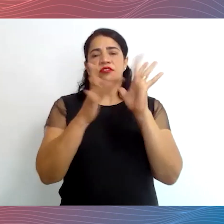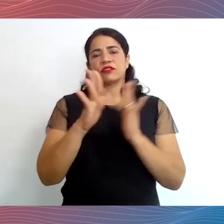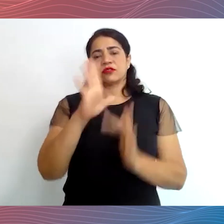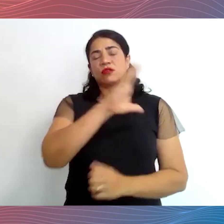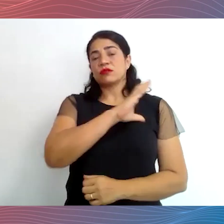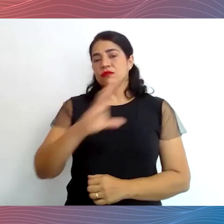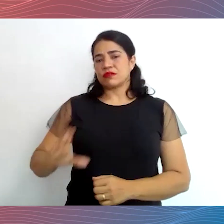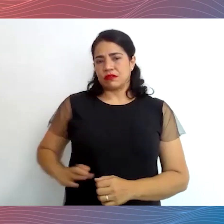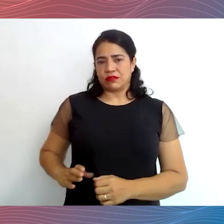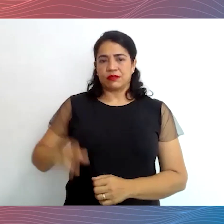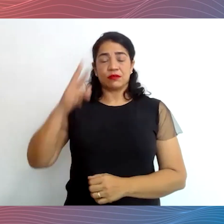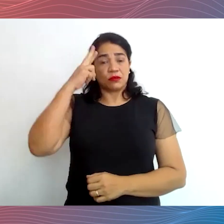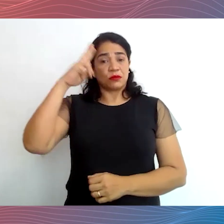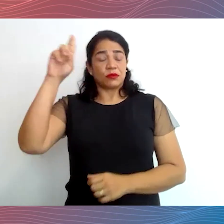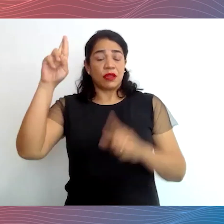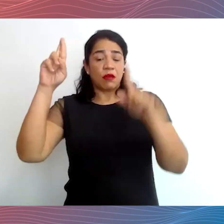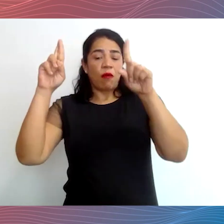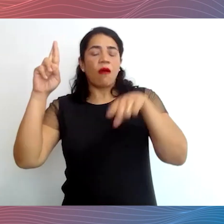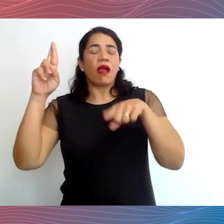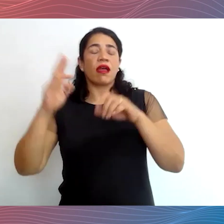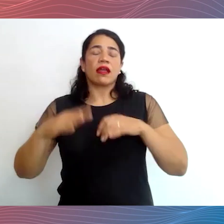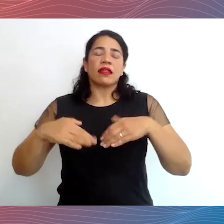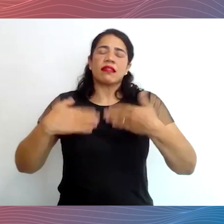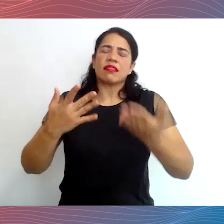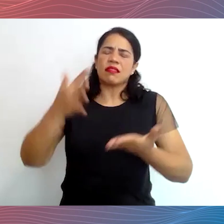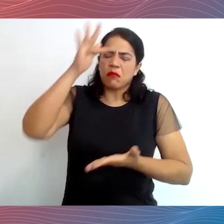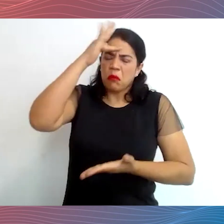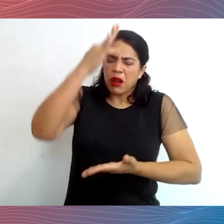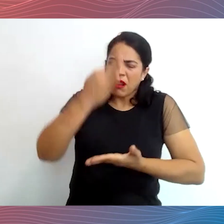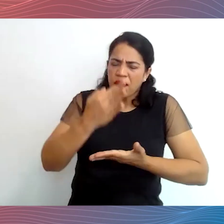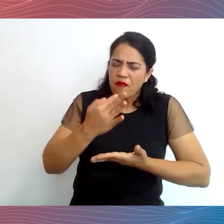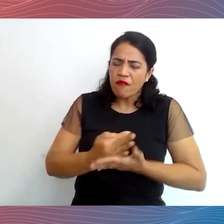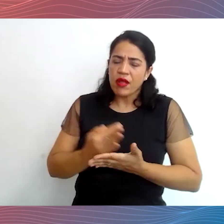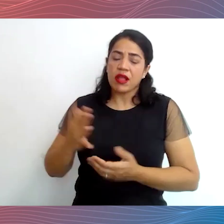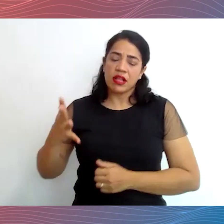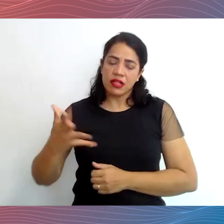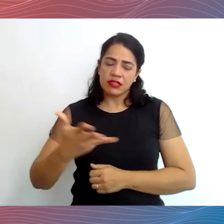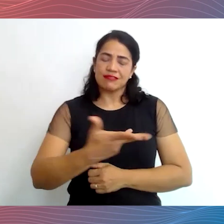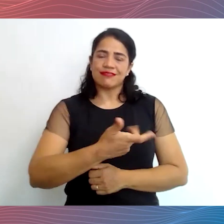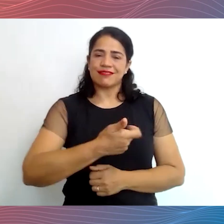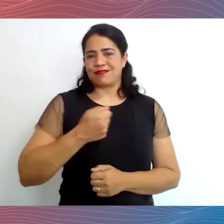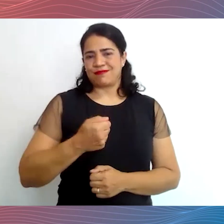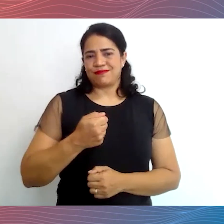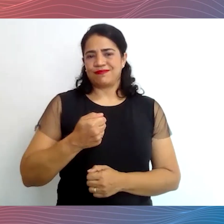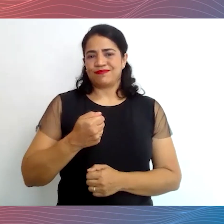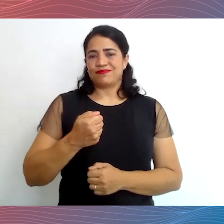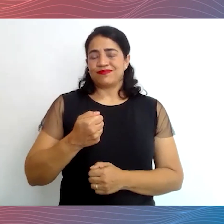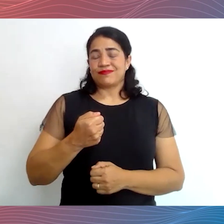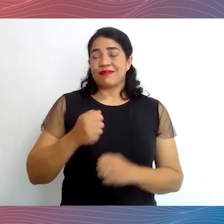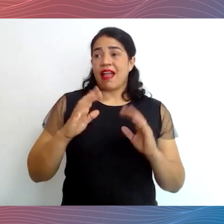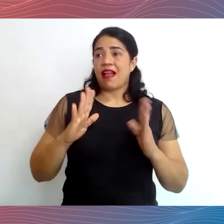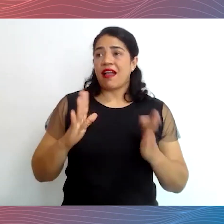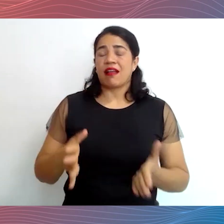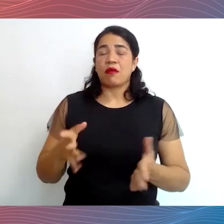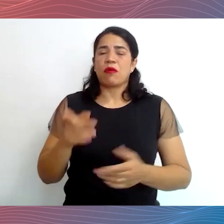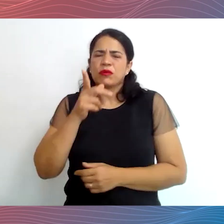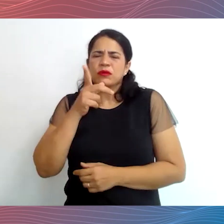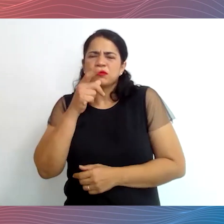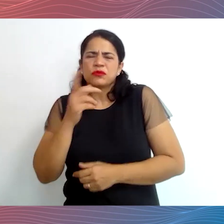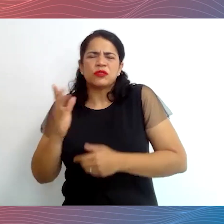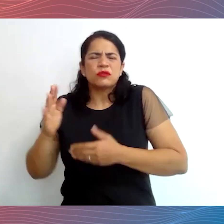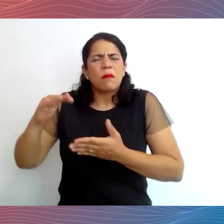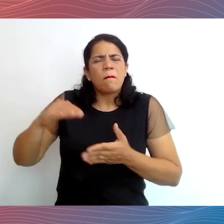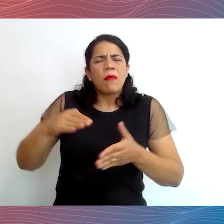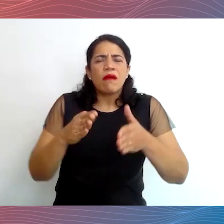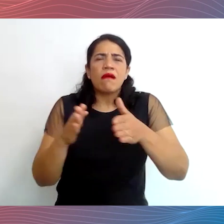ele foi salvo, e pela graça sois salvos. E o rio, que não foi impedido de fluir do jardim